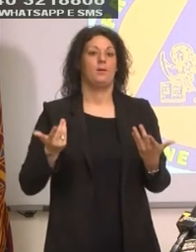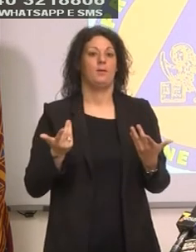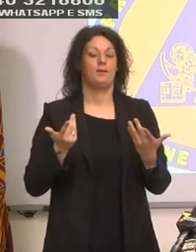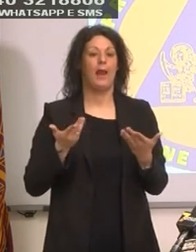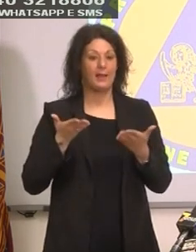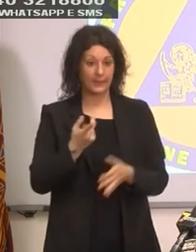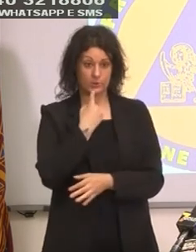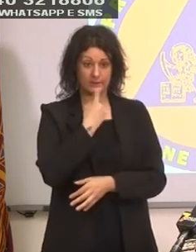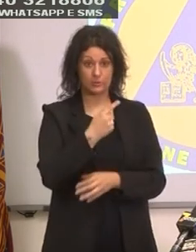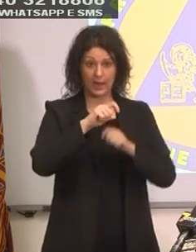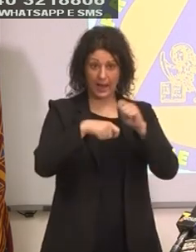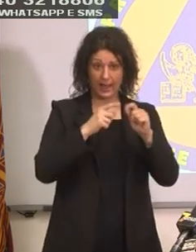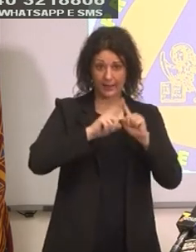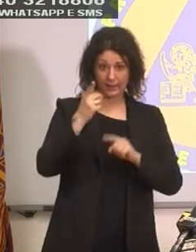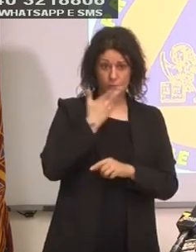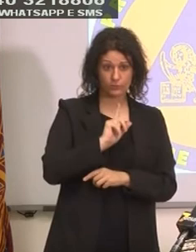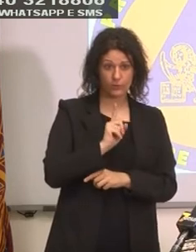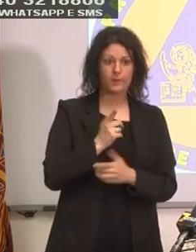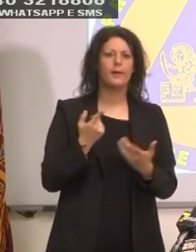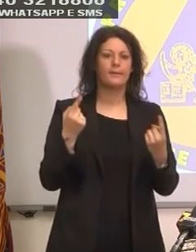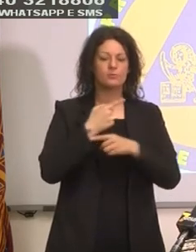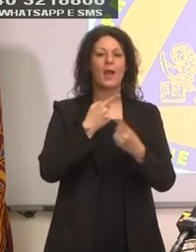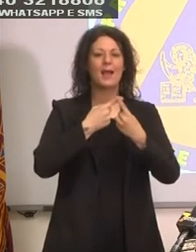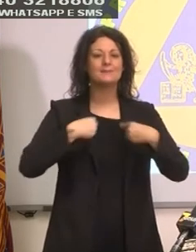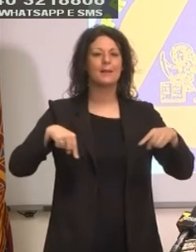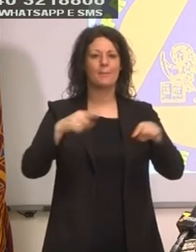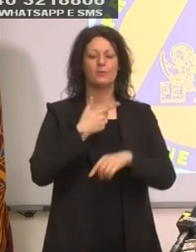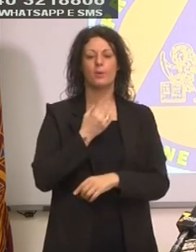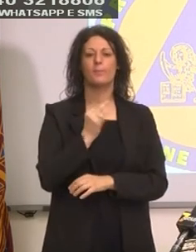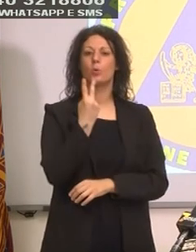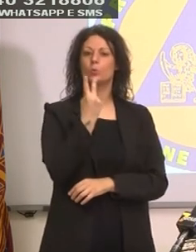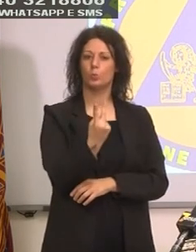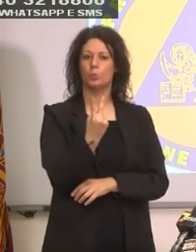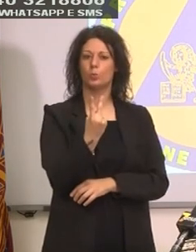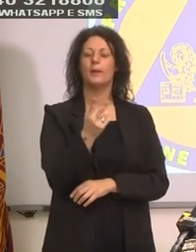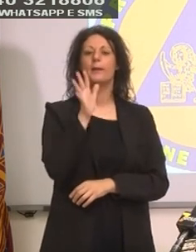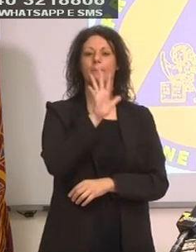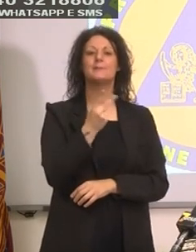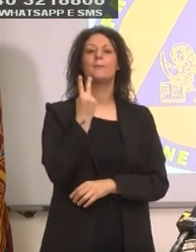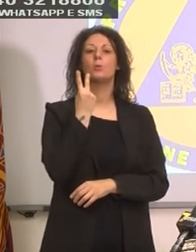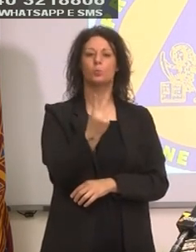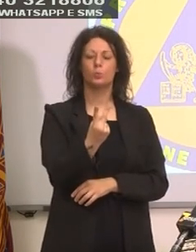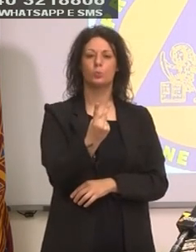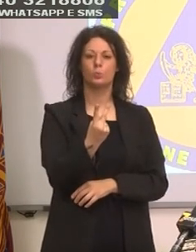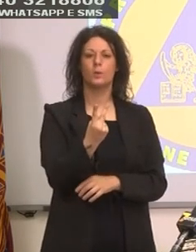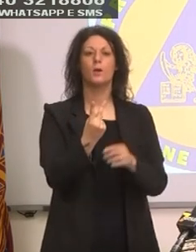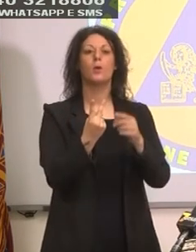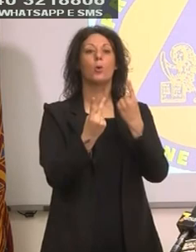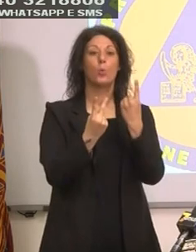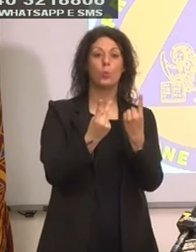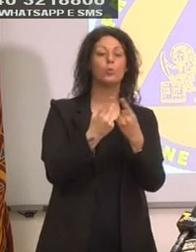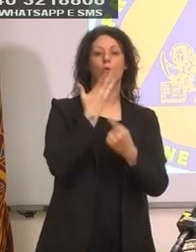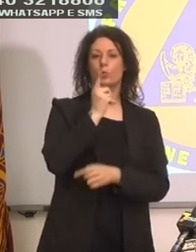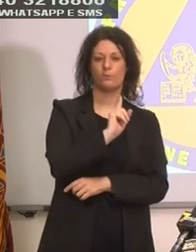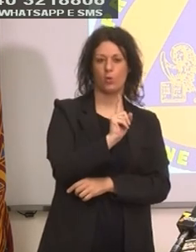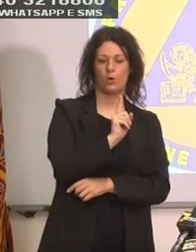l'autonomia, nell'assemblea di condominio erano in due. A me risulta che uno dei due inquilini nell'assemblea di condominio non volesse farla,